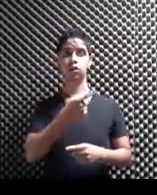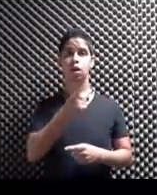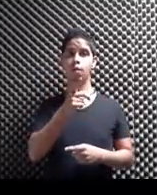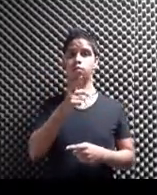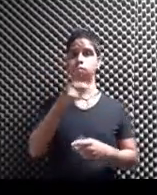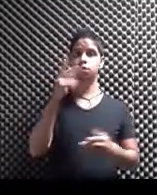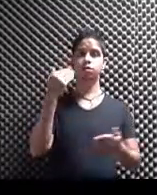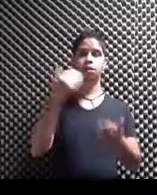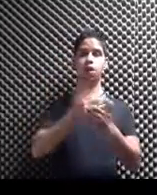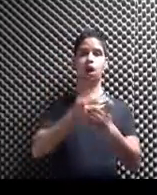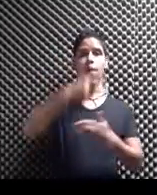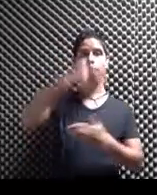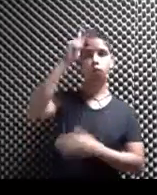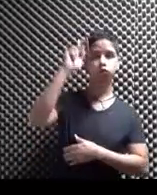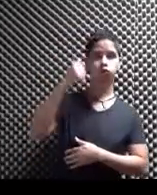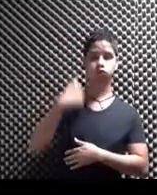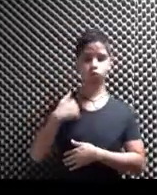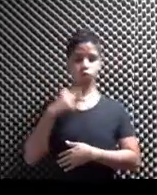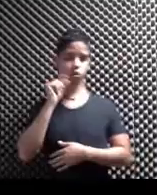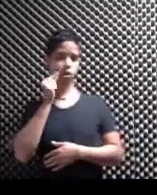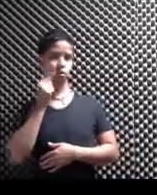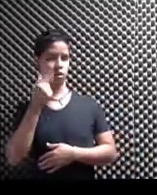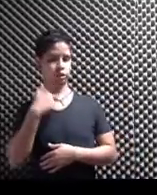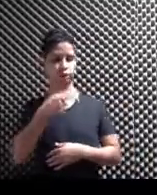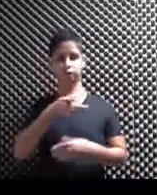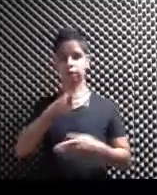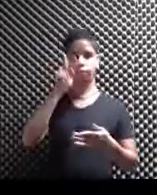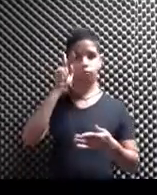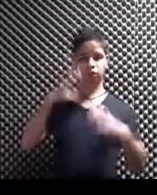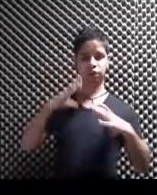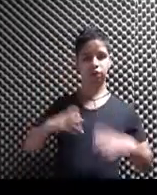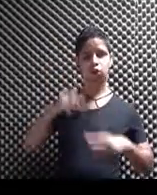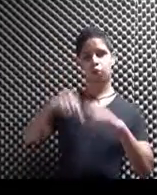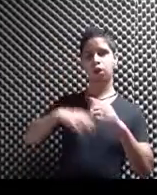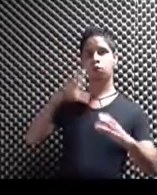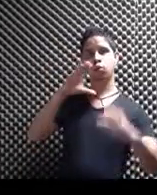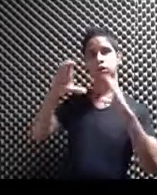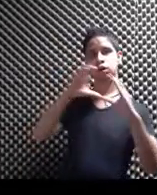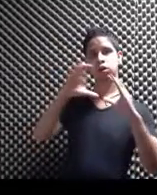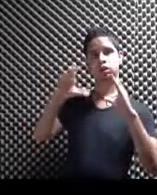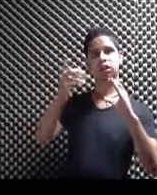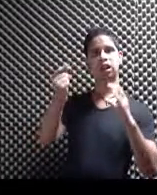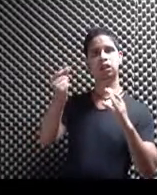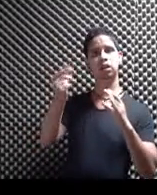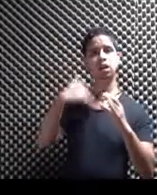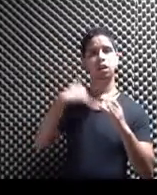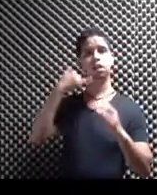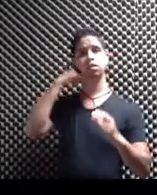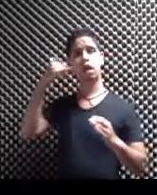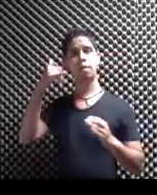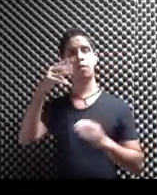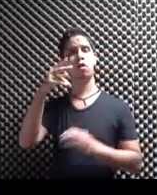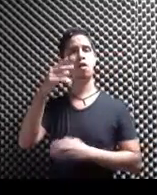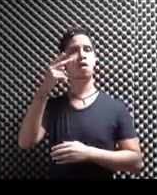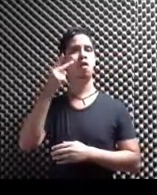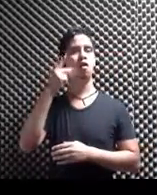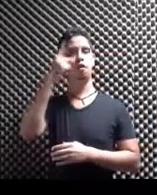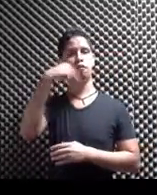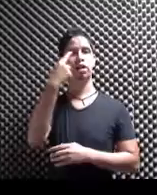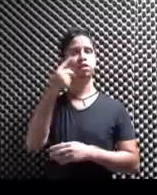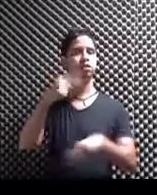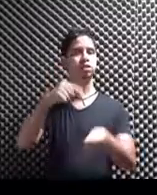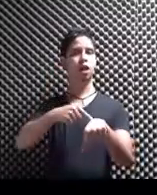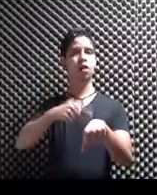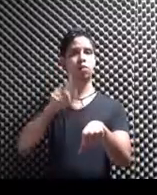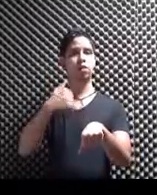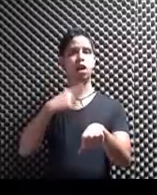y a lo mejor ese vendedor en Ponce no se puede comunicar muy bien con el sordo él me llama a través de video FaceTime me pone al